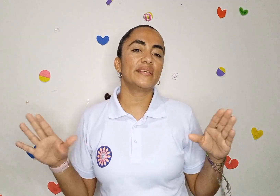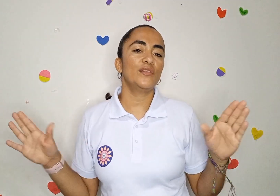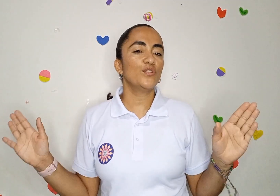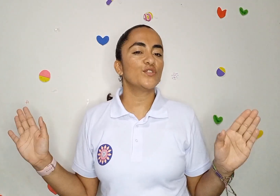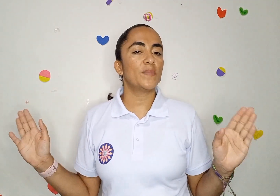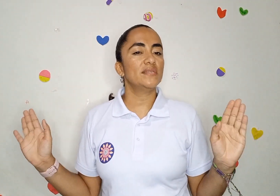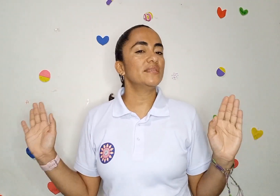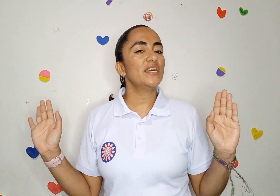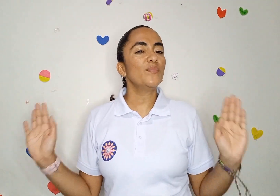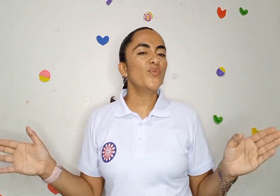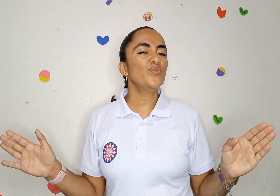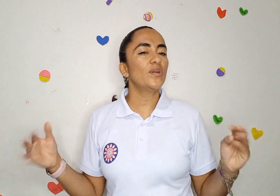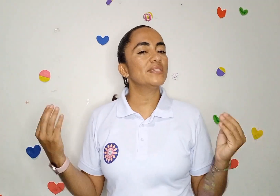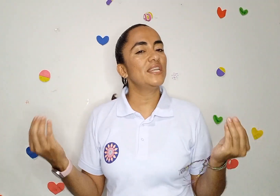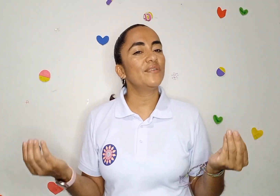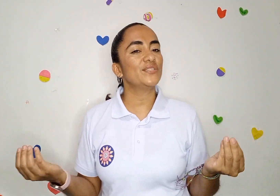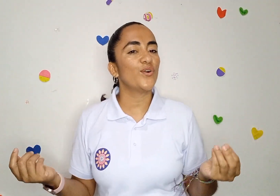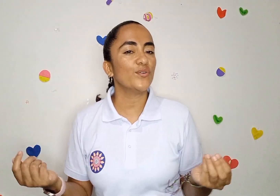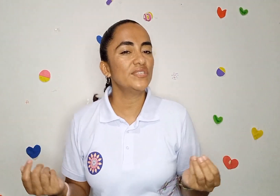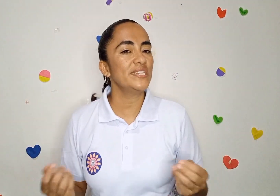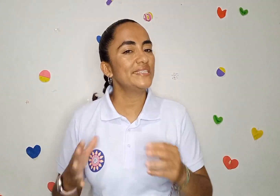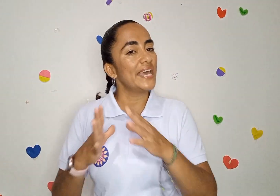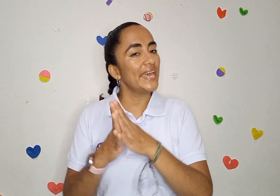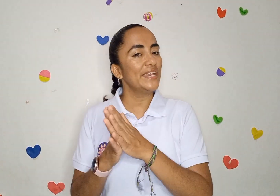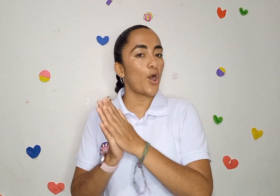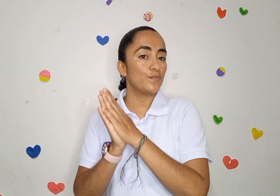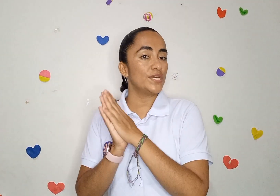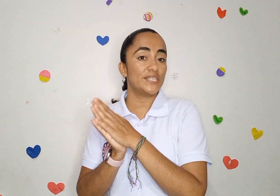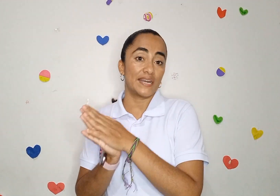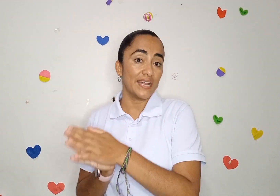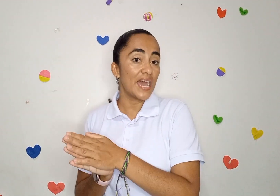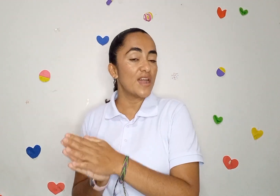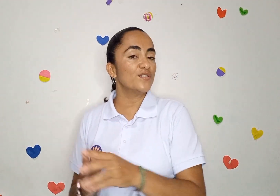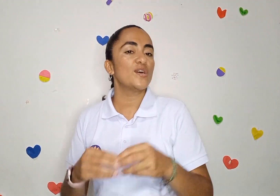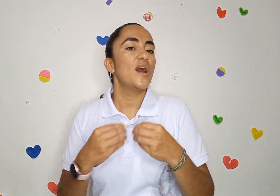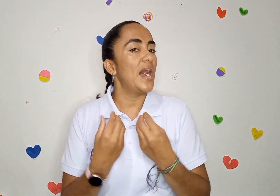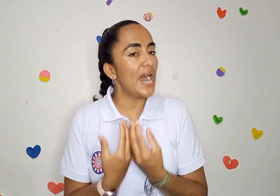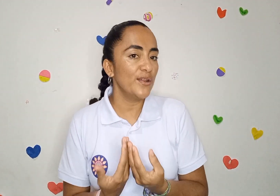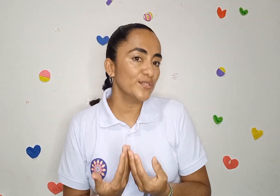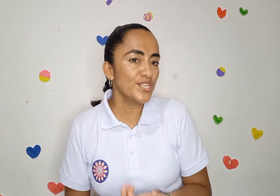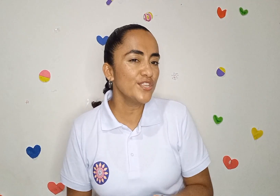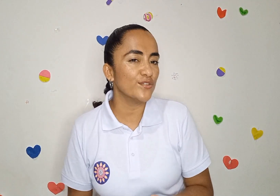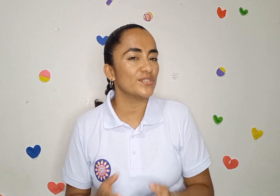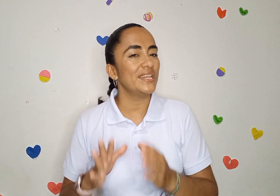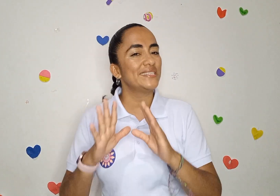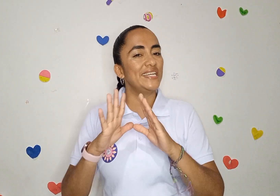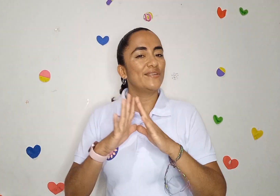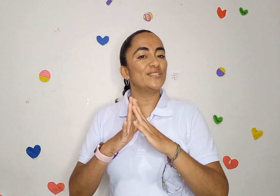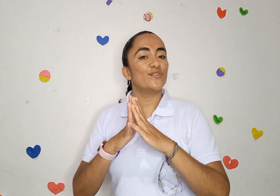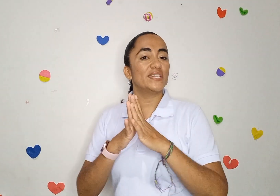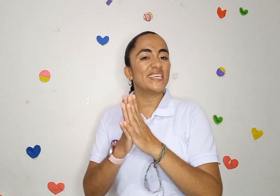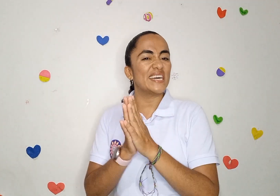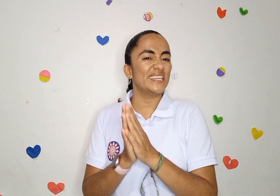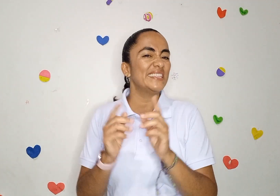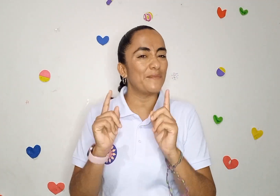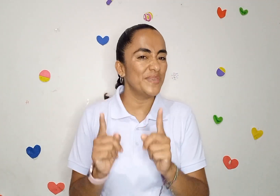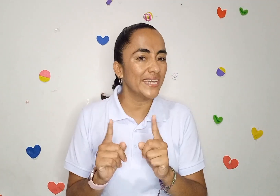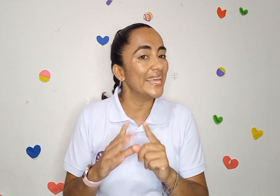en otros países del mundo, la celebración consiste en obsequiar regalos a los niños. Las celebraciones se hacen también en